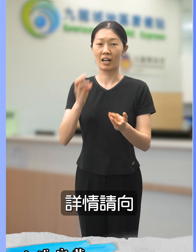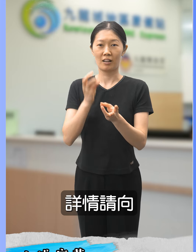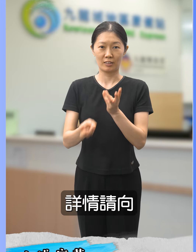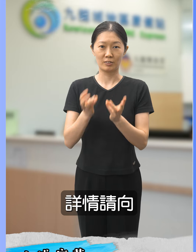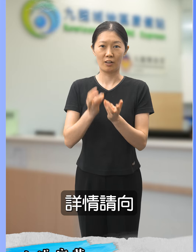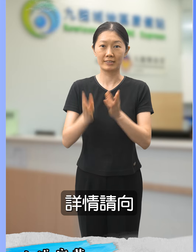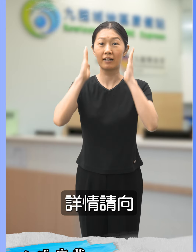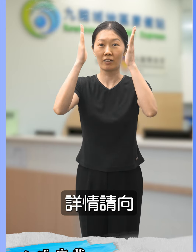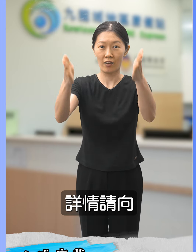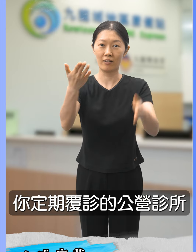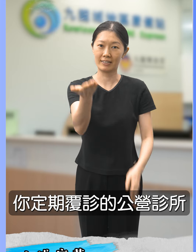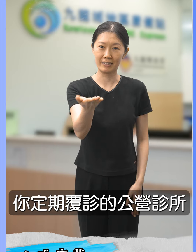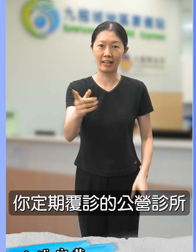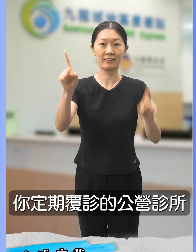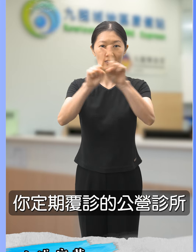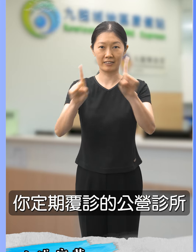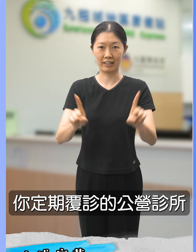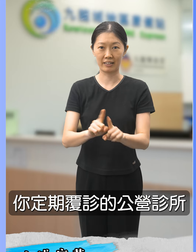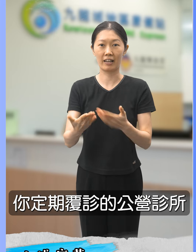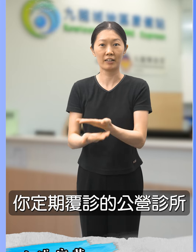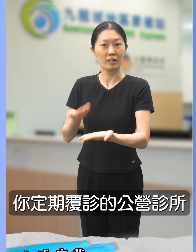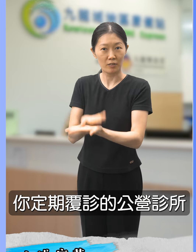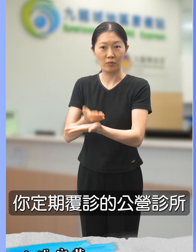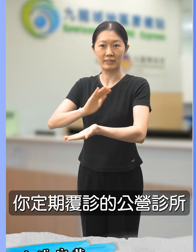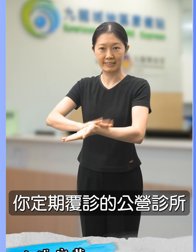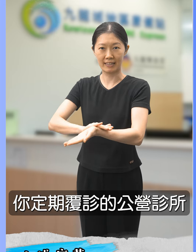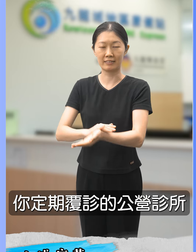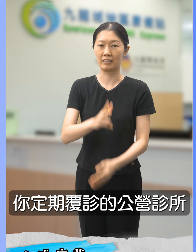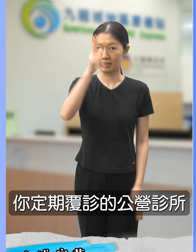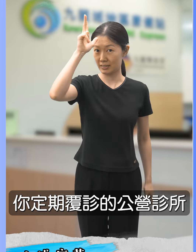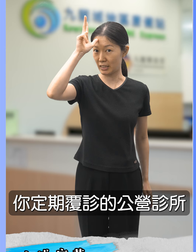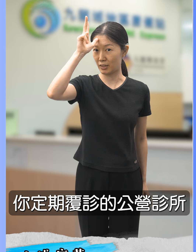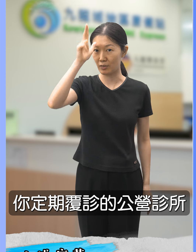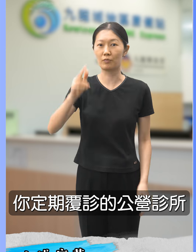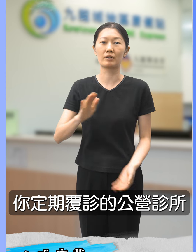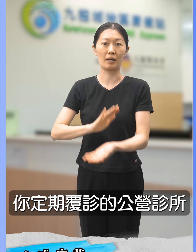詳情請向你定期覆診嘅公營診所、